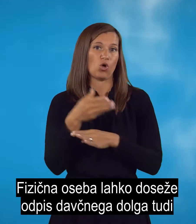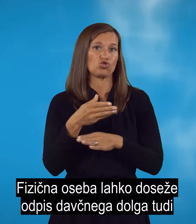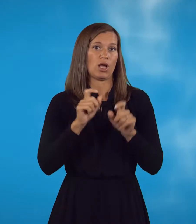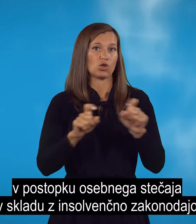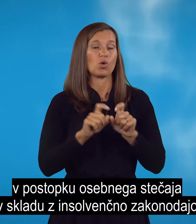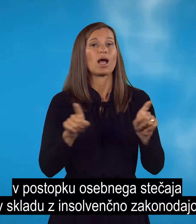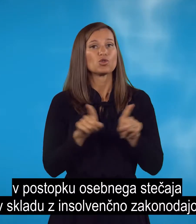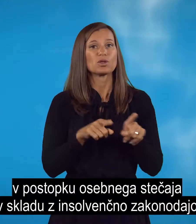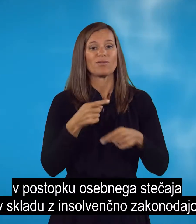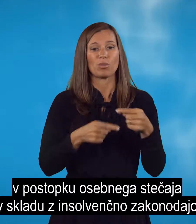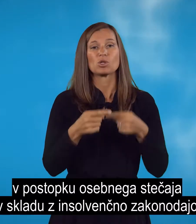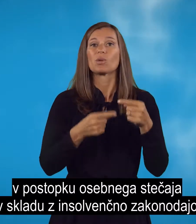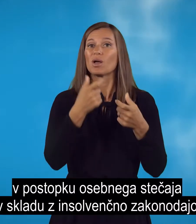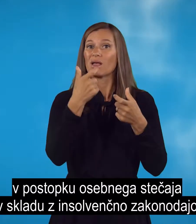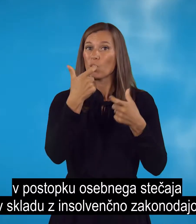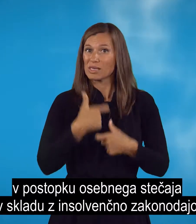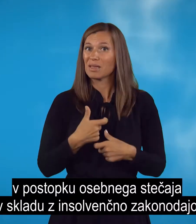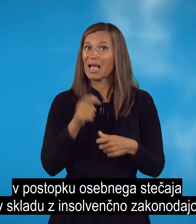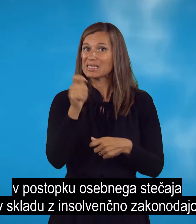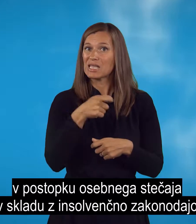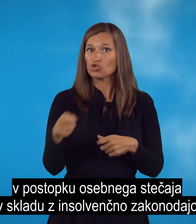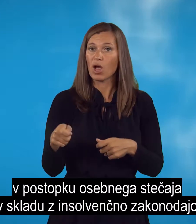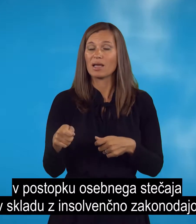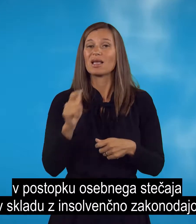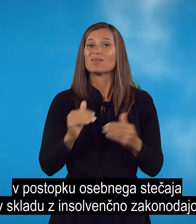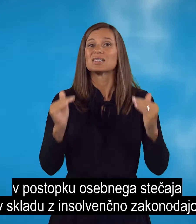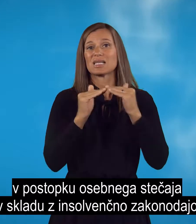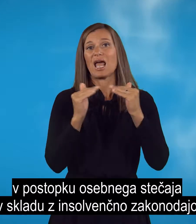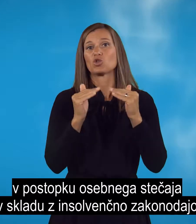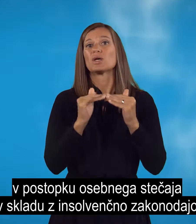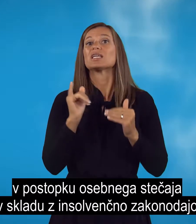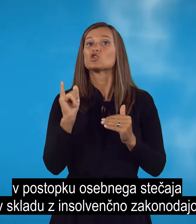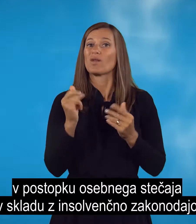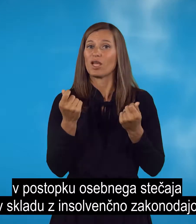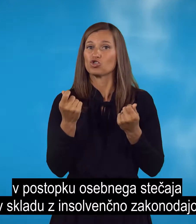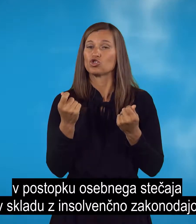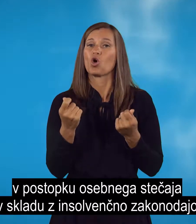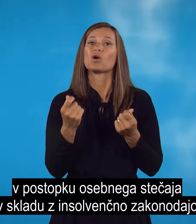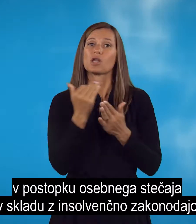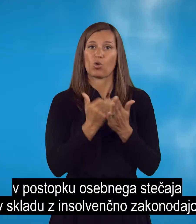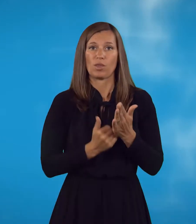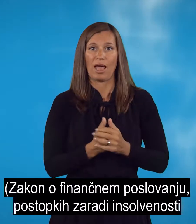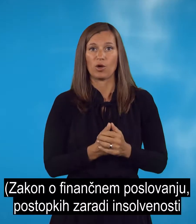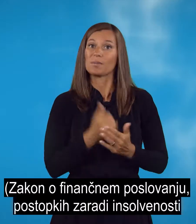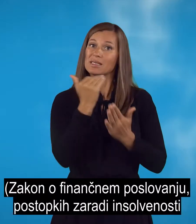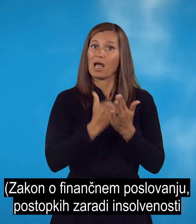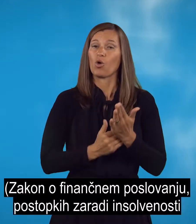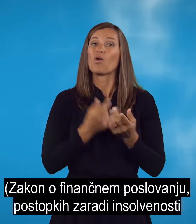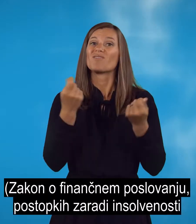v postopku osebnega stečaja v skladu z insolvenčno zakonodajo. Zakon o finančnem